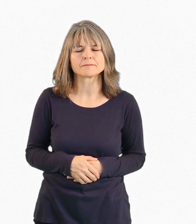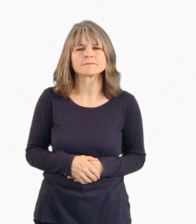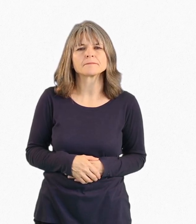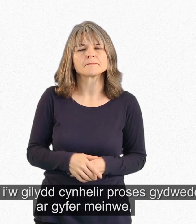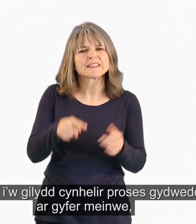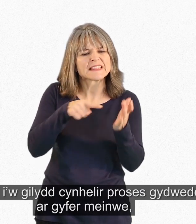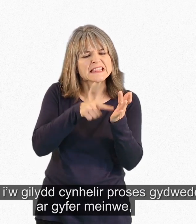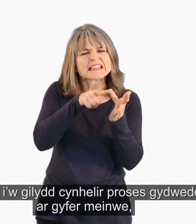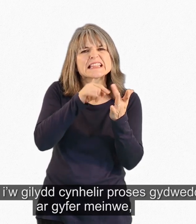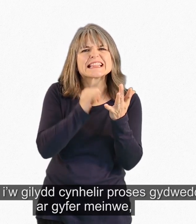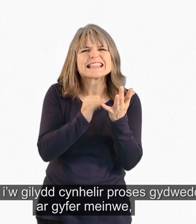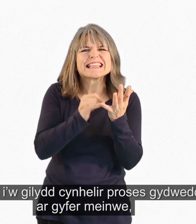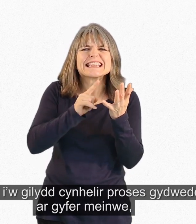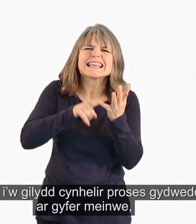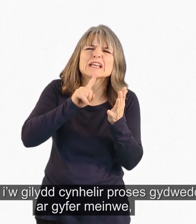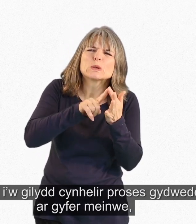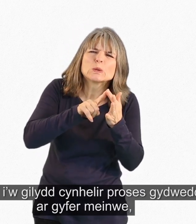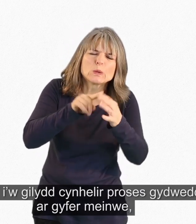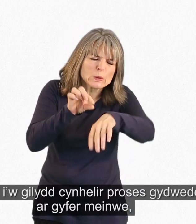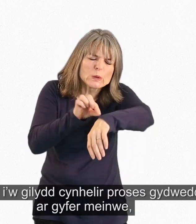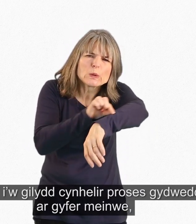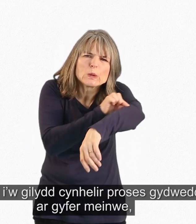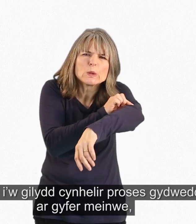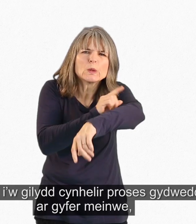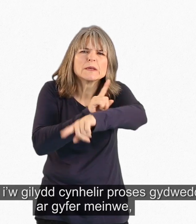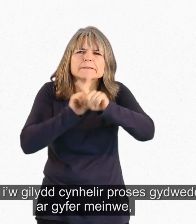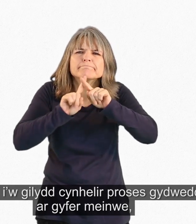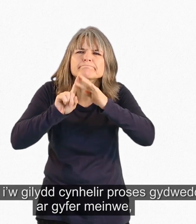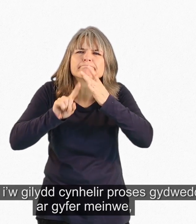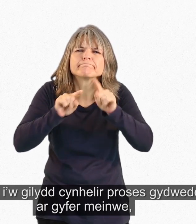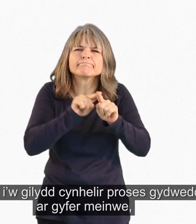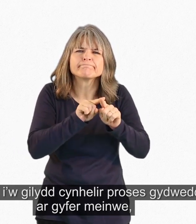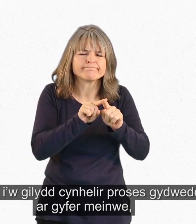O bryd i'w gilydd cynhelu'r proses gydweddu ar gyfer mewnwyr.